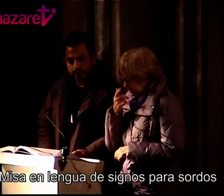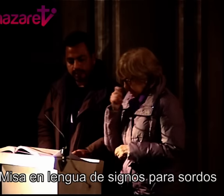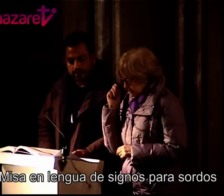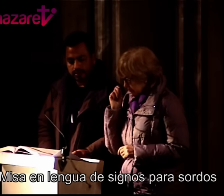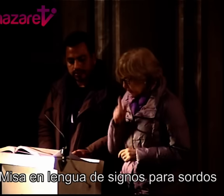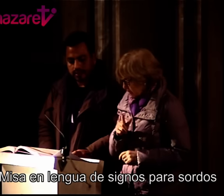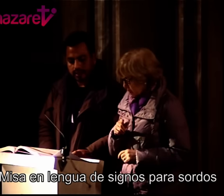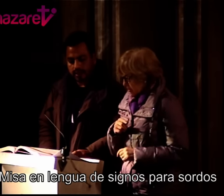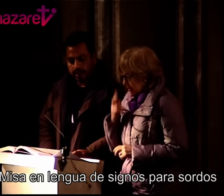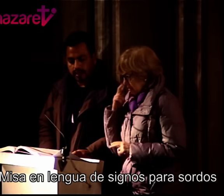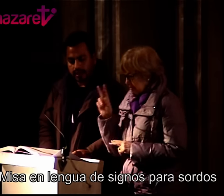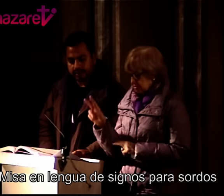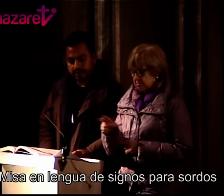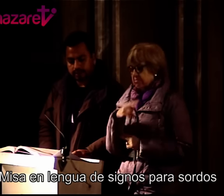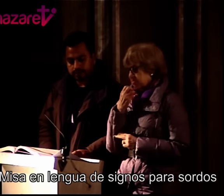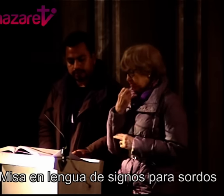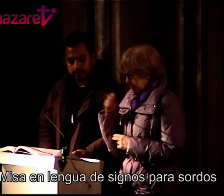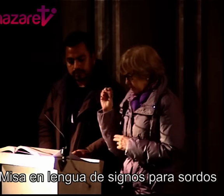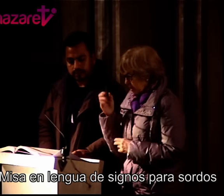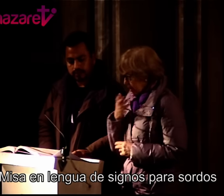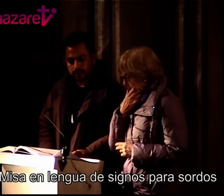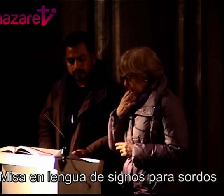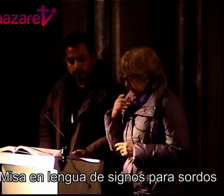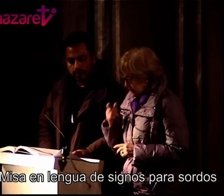hacen desprecios y giran la cabeza.